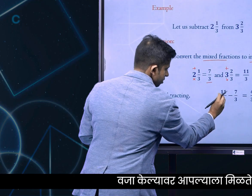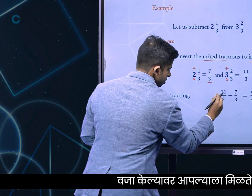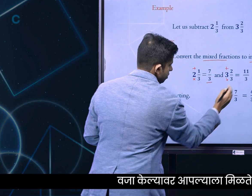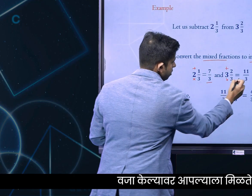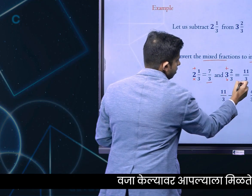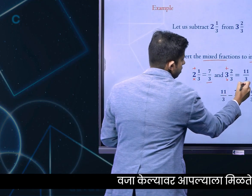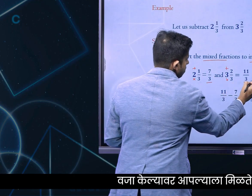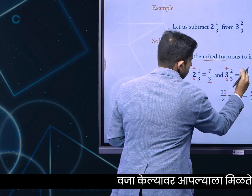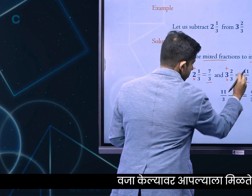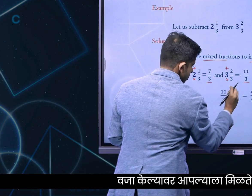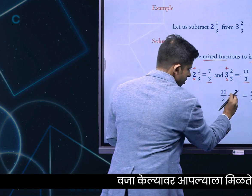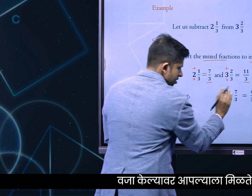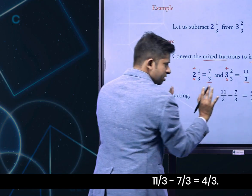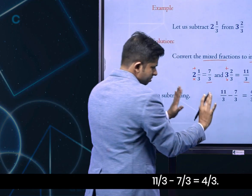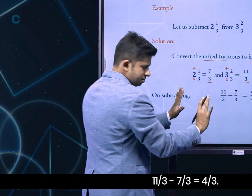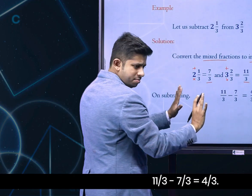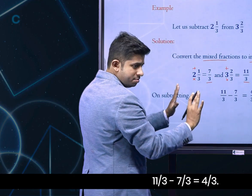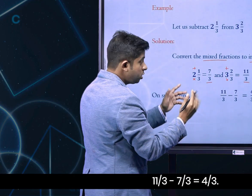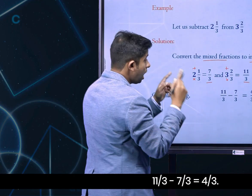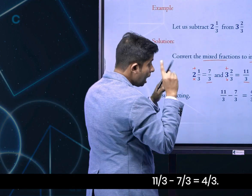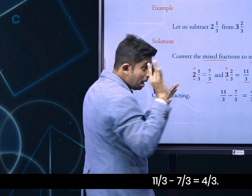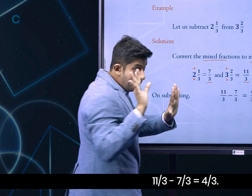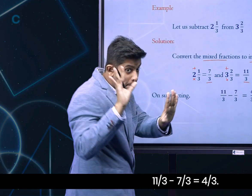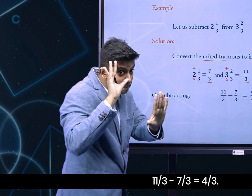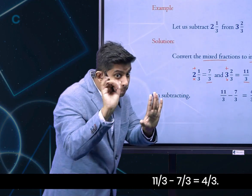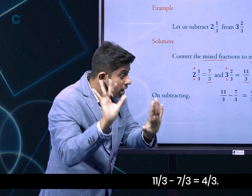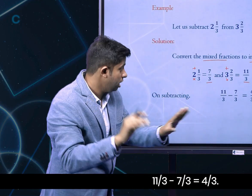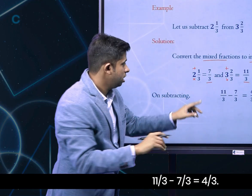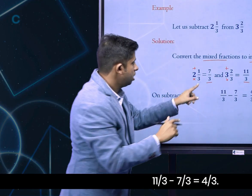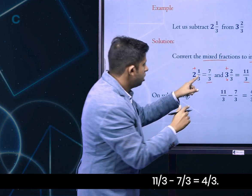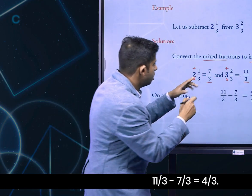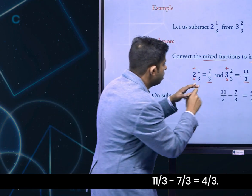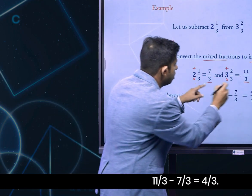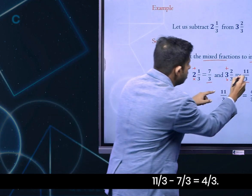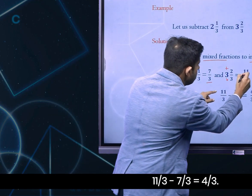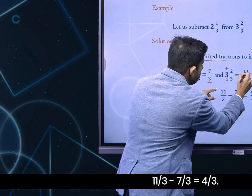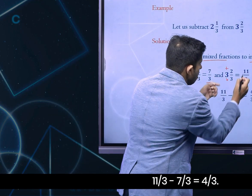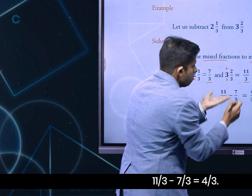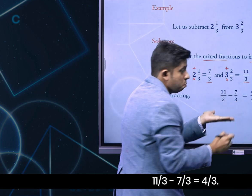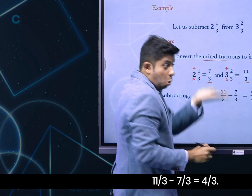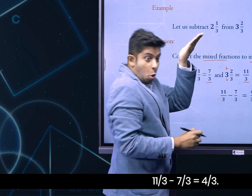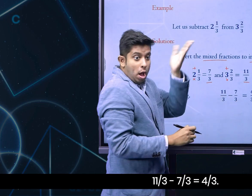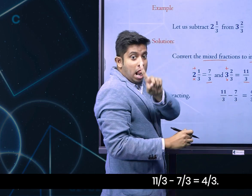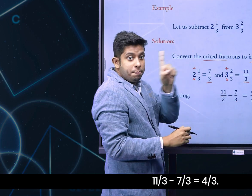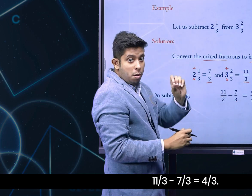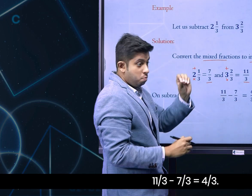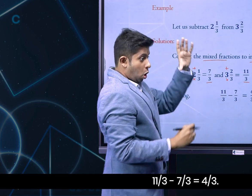वजा केल्यावर आपल्याला मिळते 11/3 वजा 7/3 बरोबर 4/3.